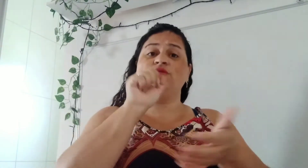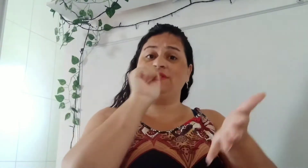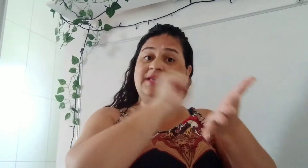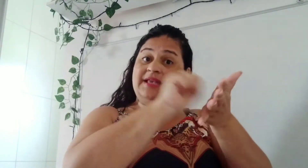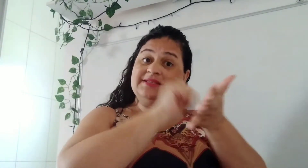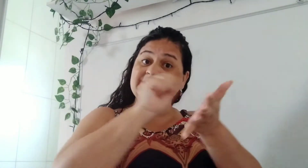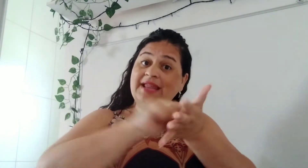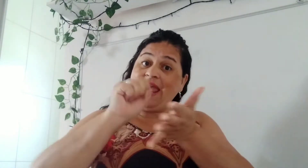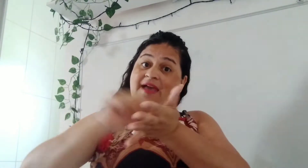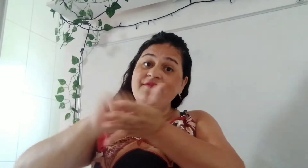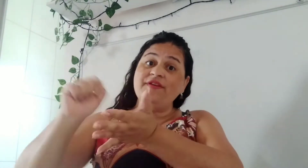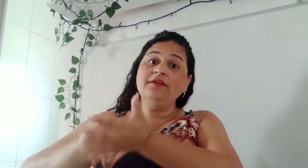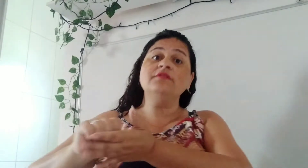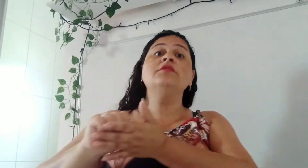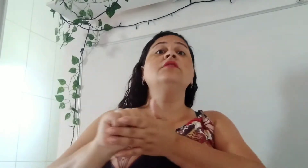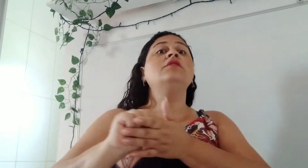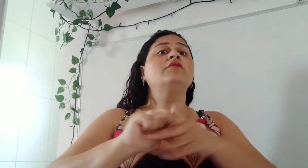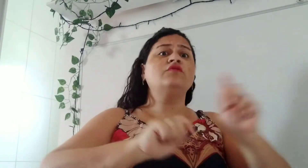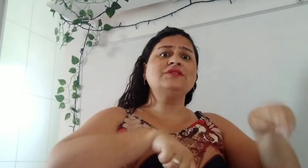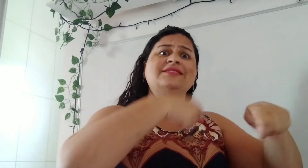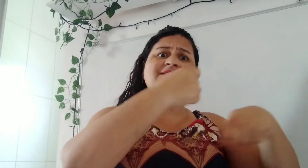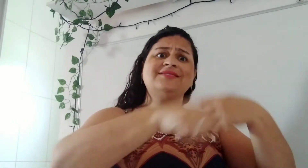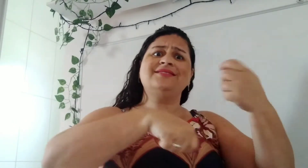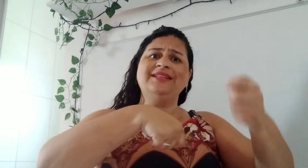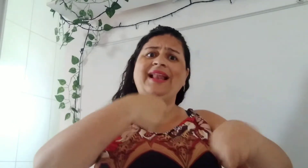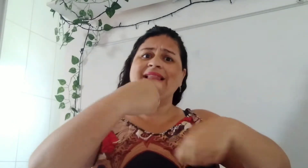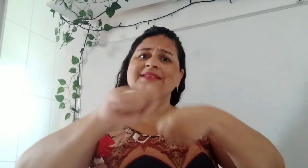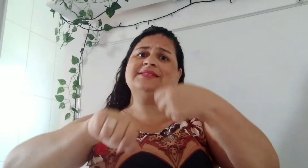você escreve, você sinaliza.